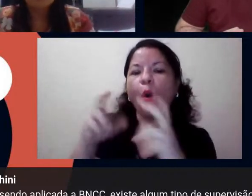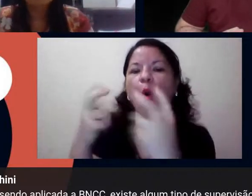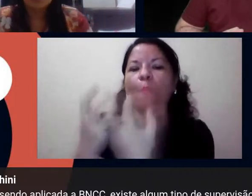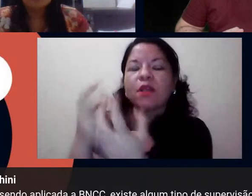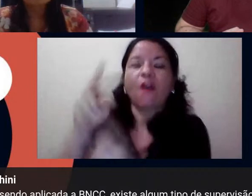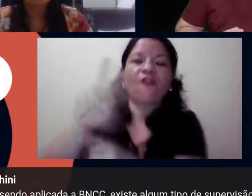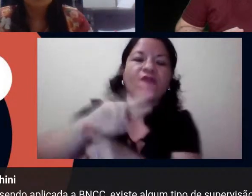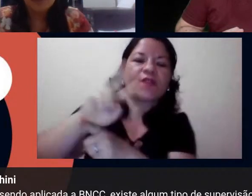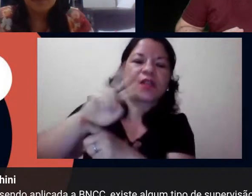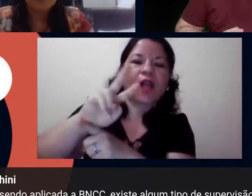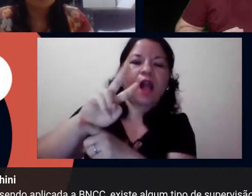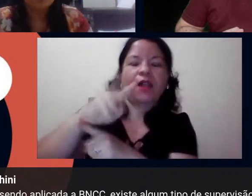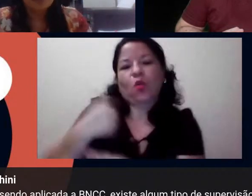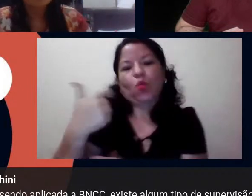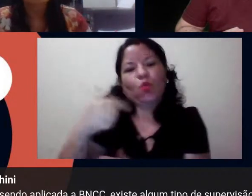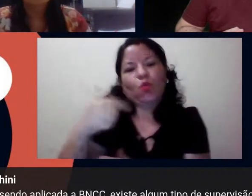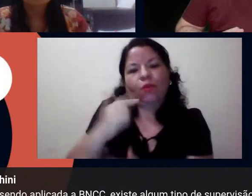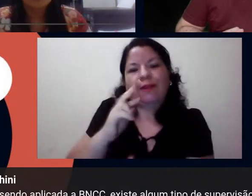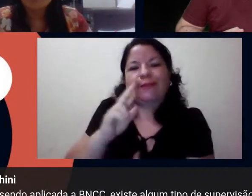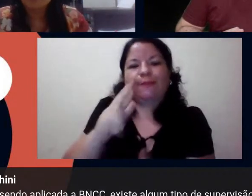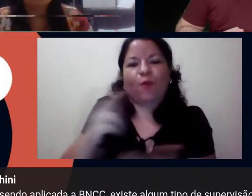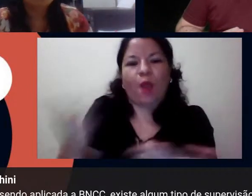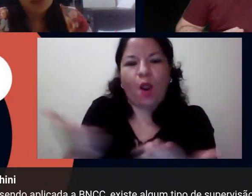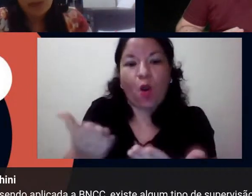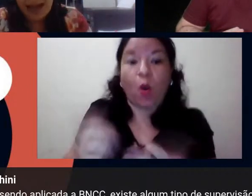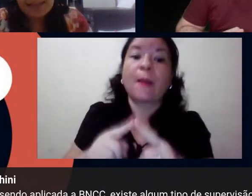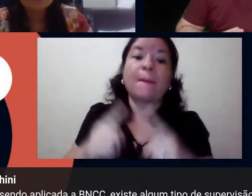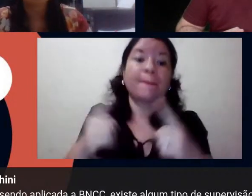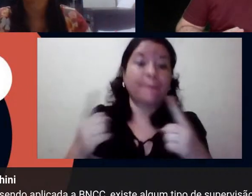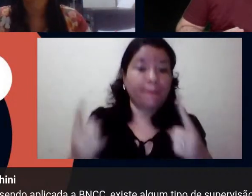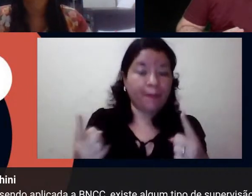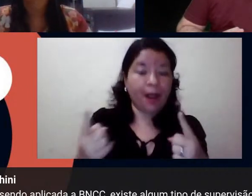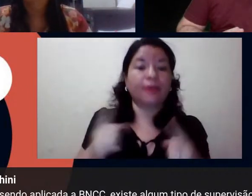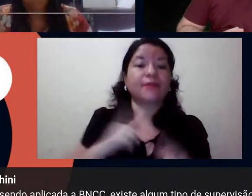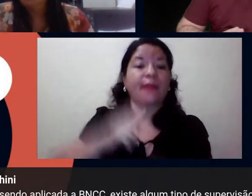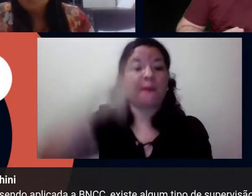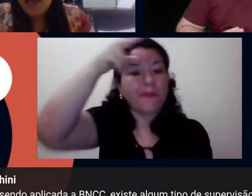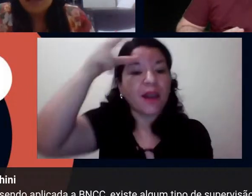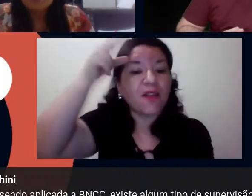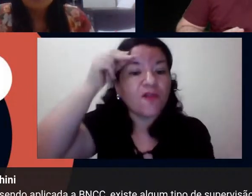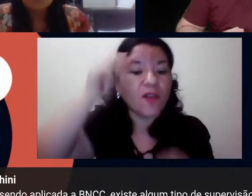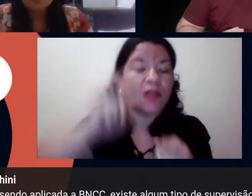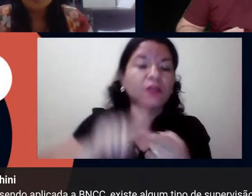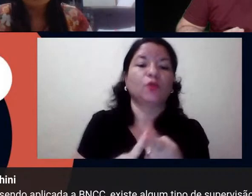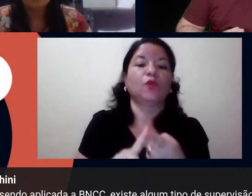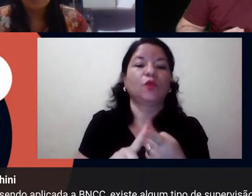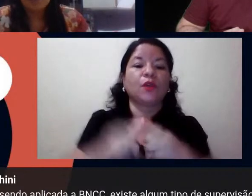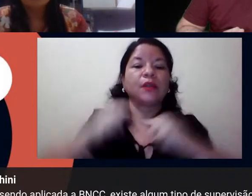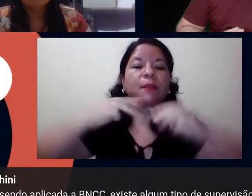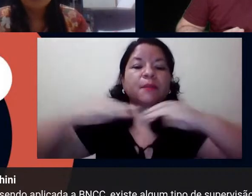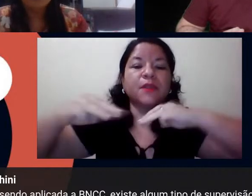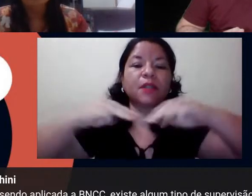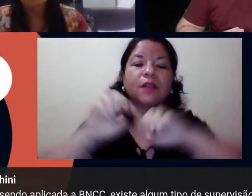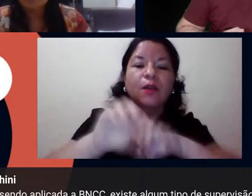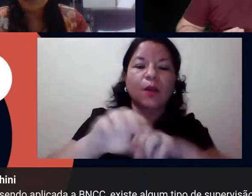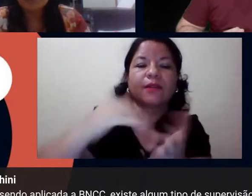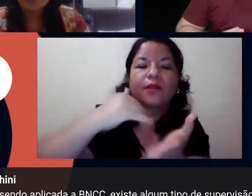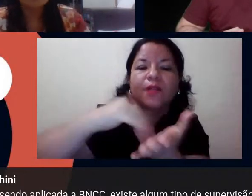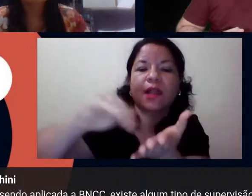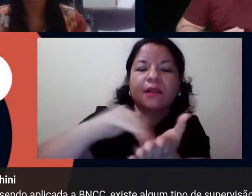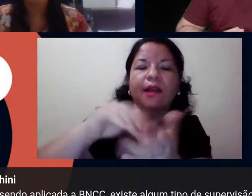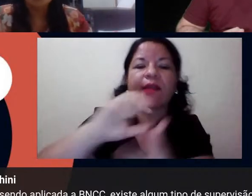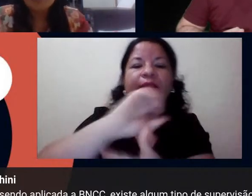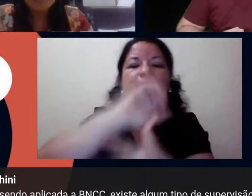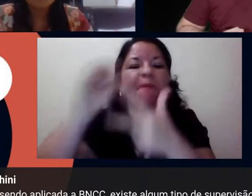de educação é fiscalizado pela pela prefeitura, pela Secretaria de Educação e pelo MEC. Então assim, há tem uma